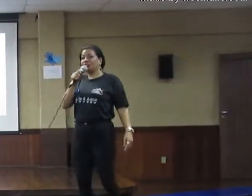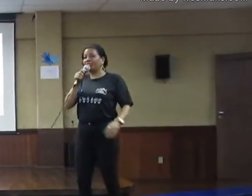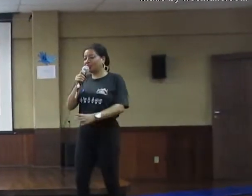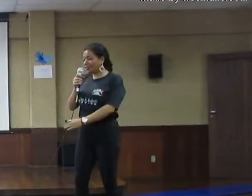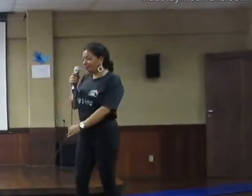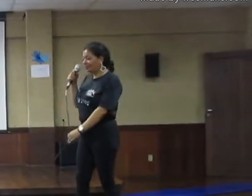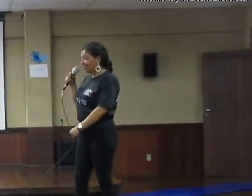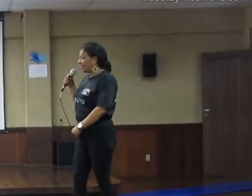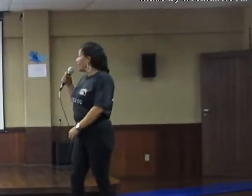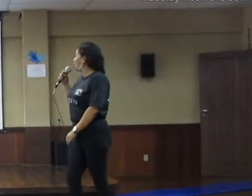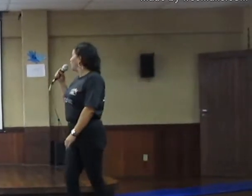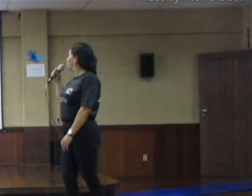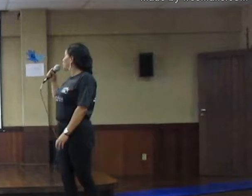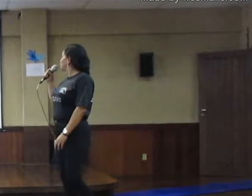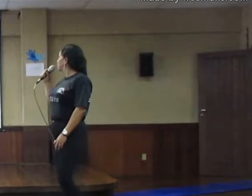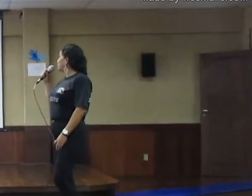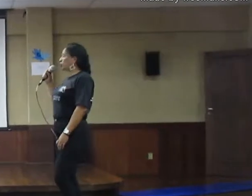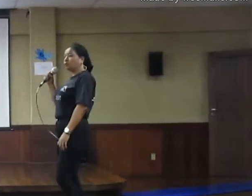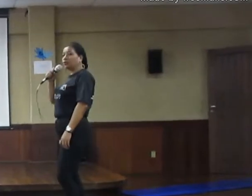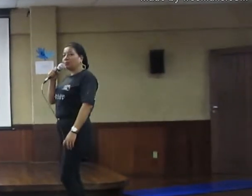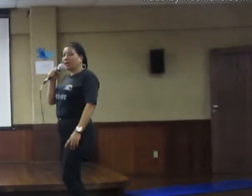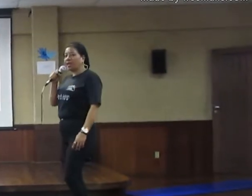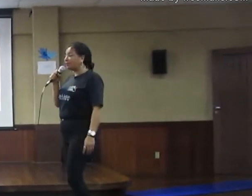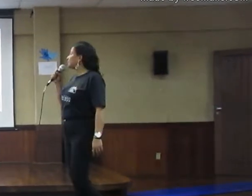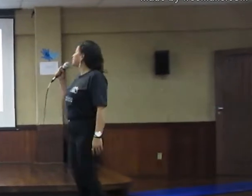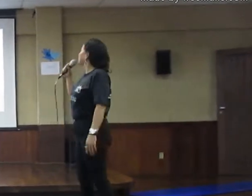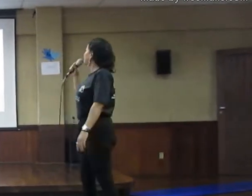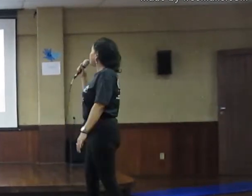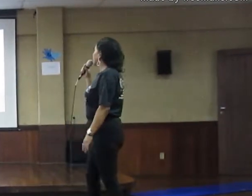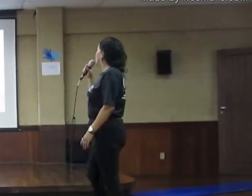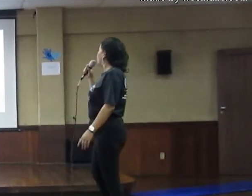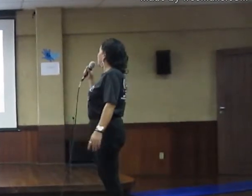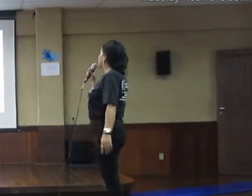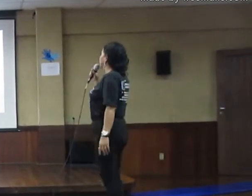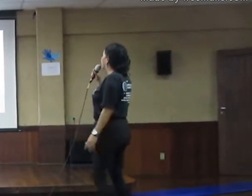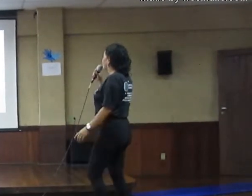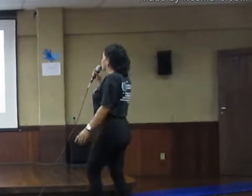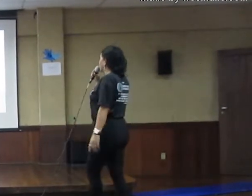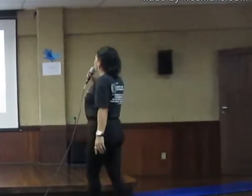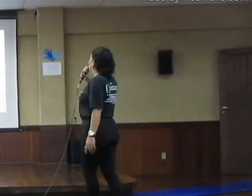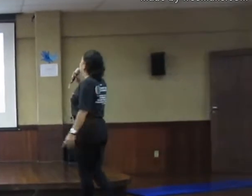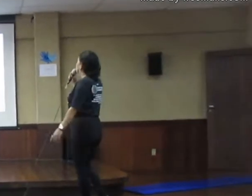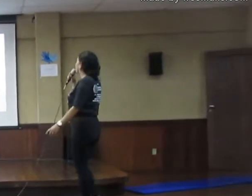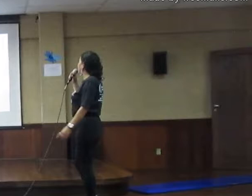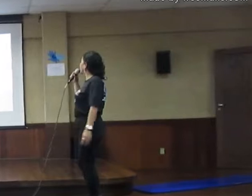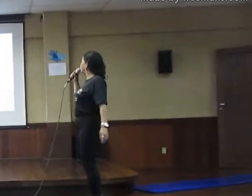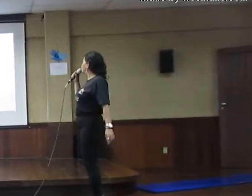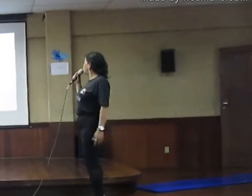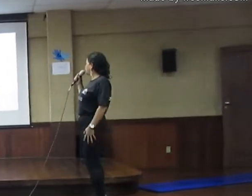Bom dia, eu me chamo Julimar e vou apresentar a você